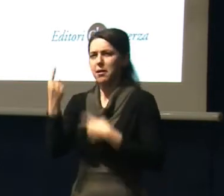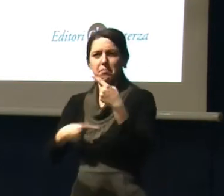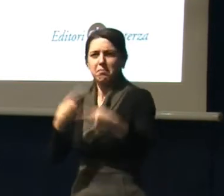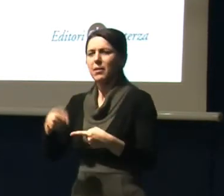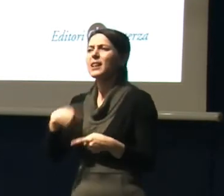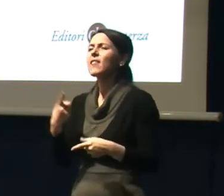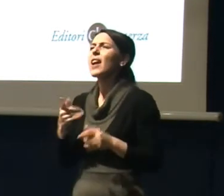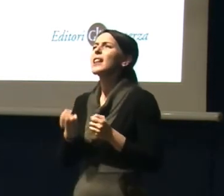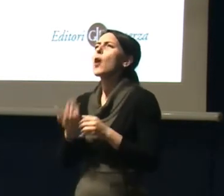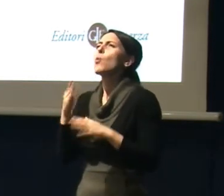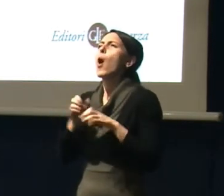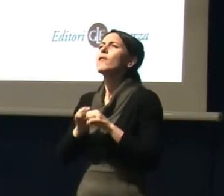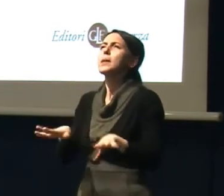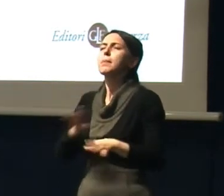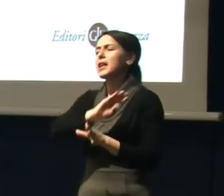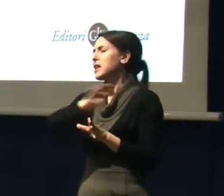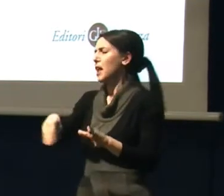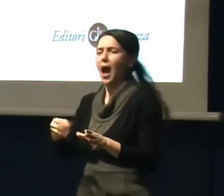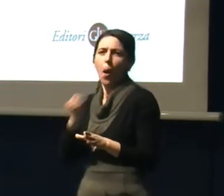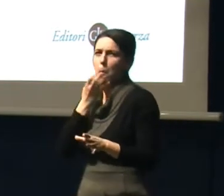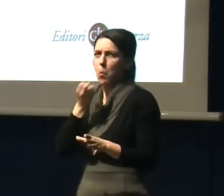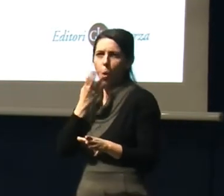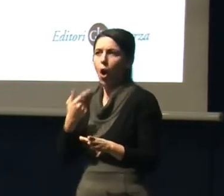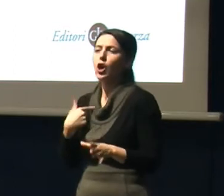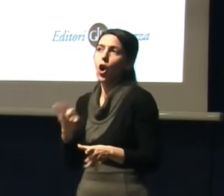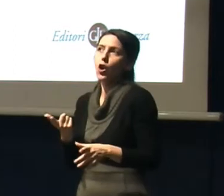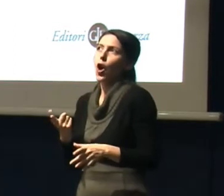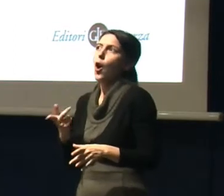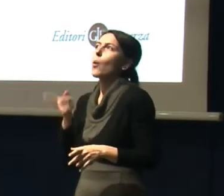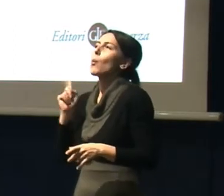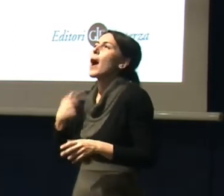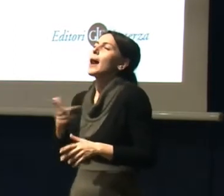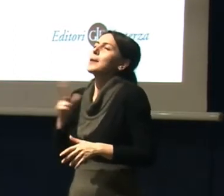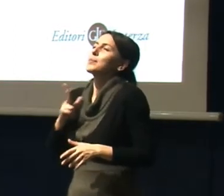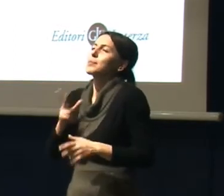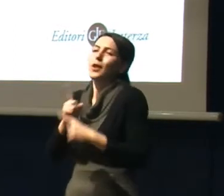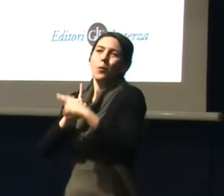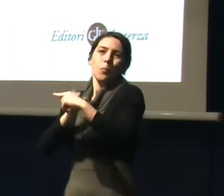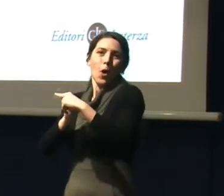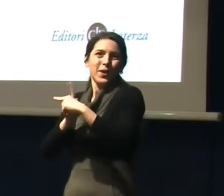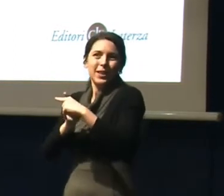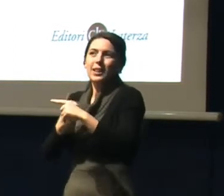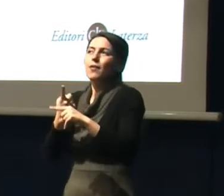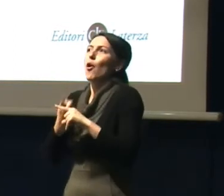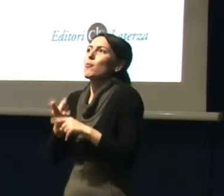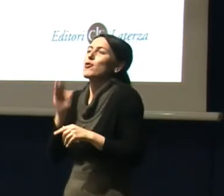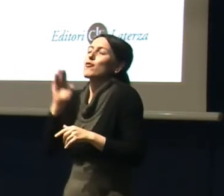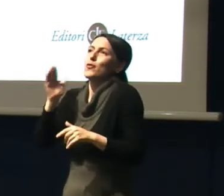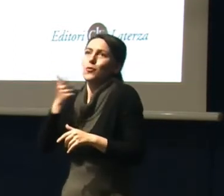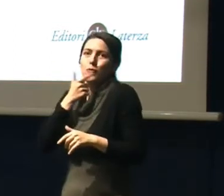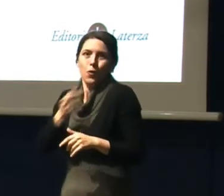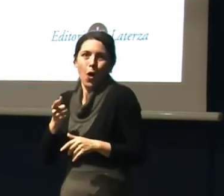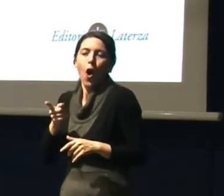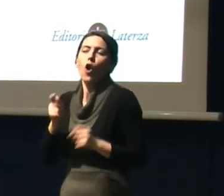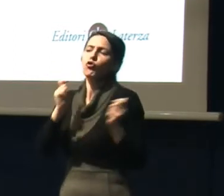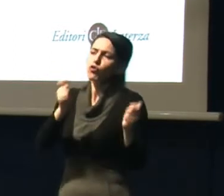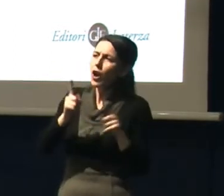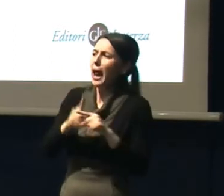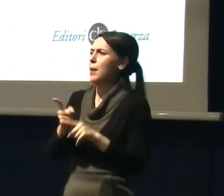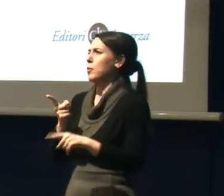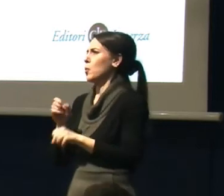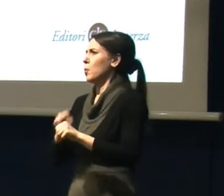i nuovi media quindi vorrei spezzare una lancia a favore dell'ottimismo e di un futuro roseo per i giornali per i media penso che